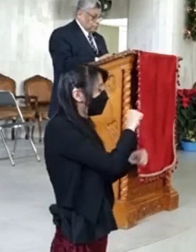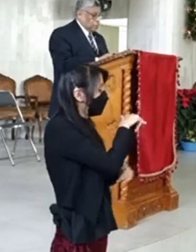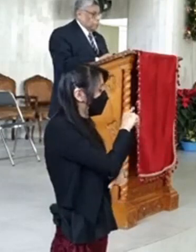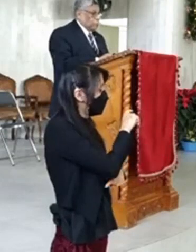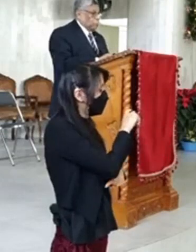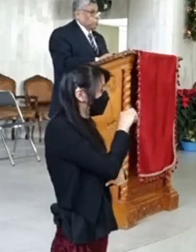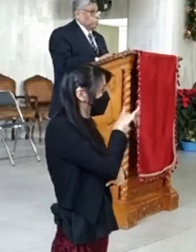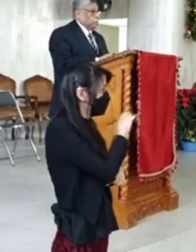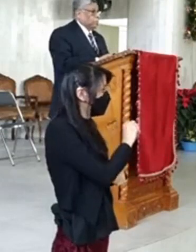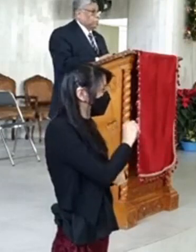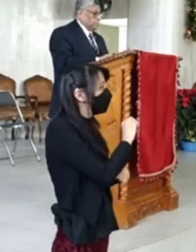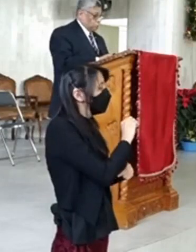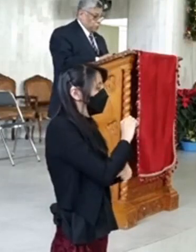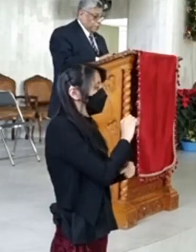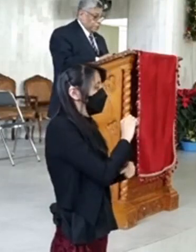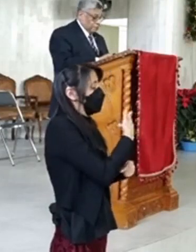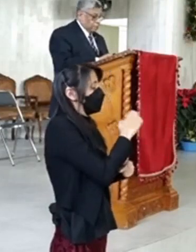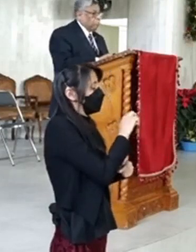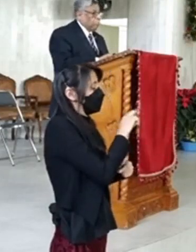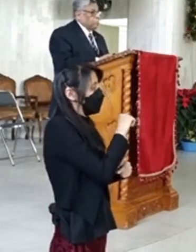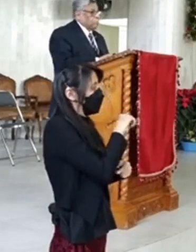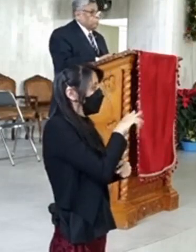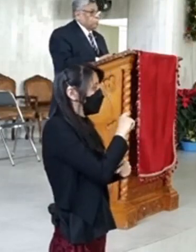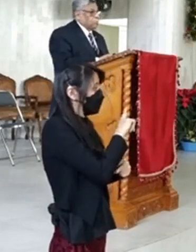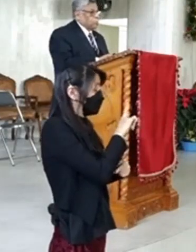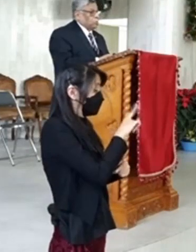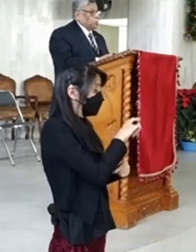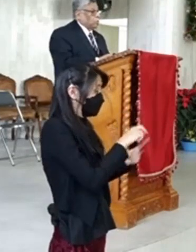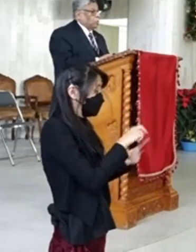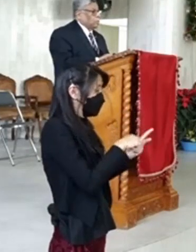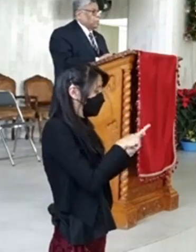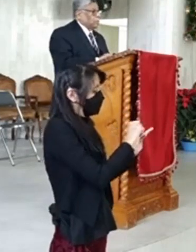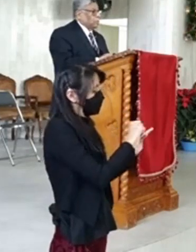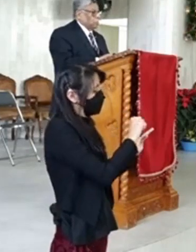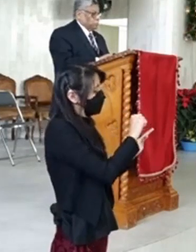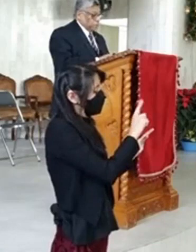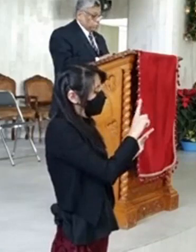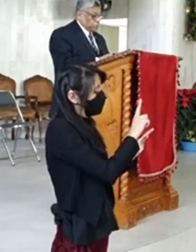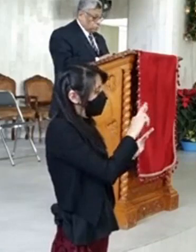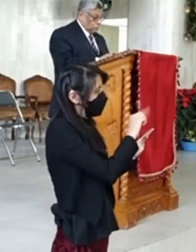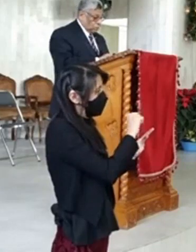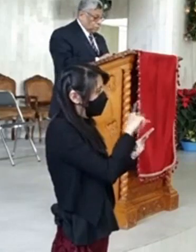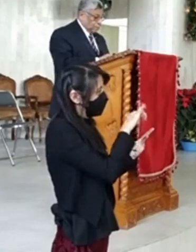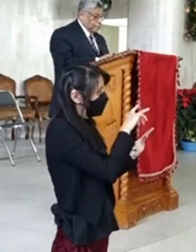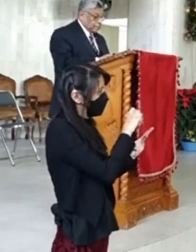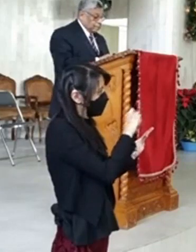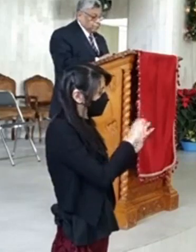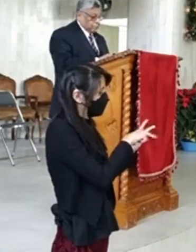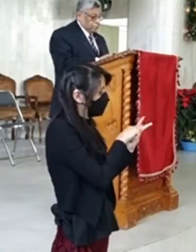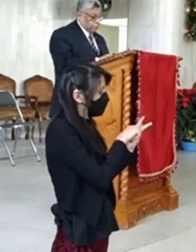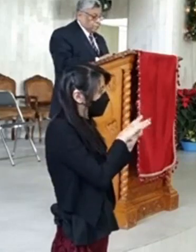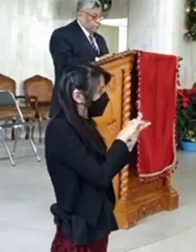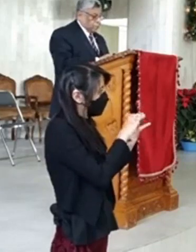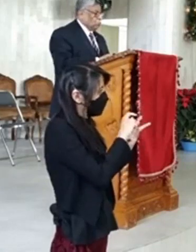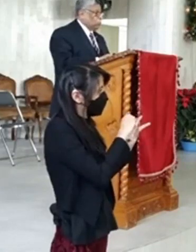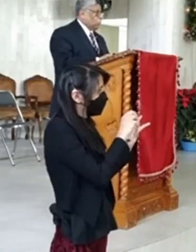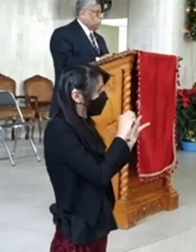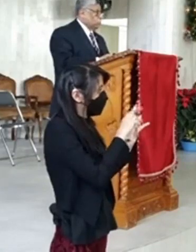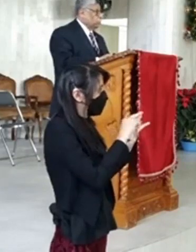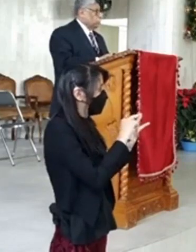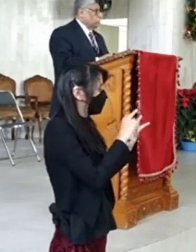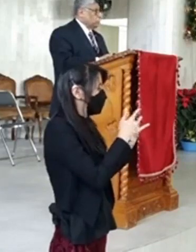Hernández, nuestro hermano Venancio Dorantes, nuestro hermano Víctor García